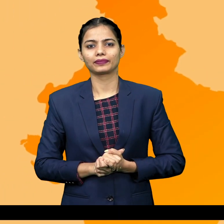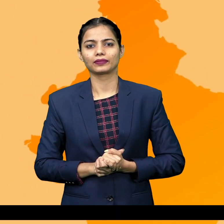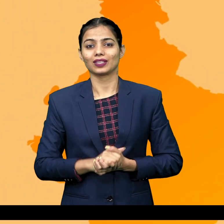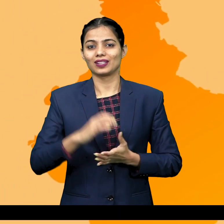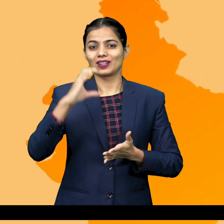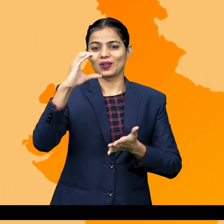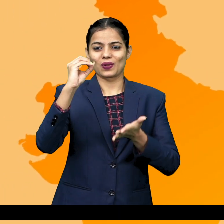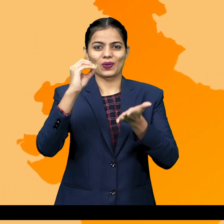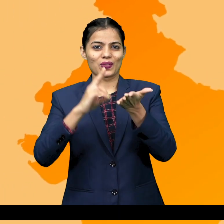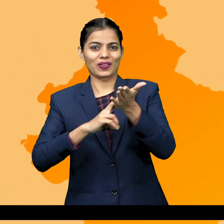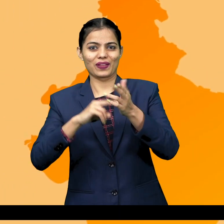సమాఖ్య,